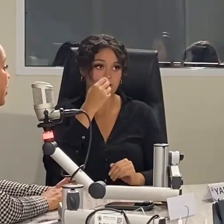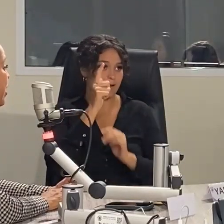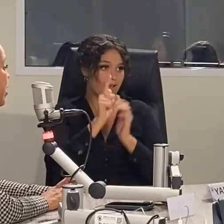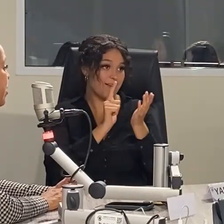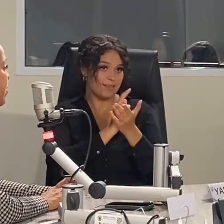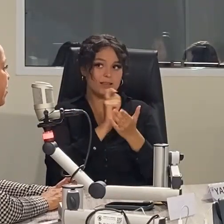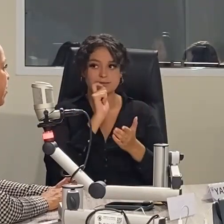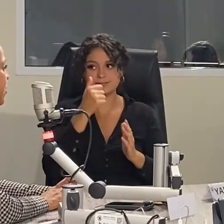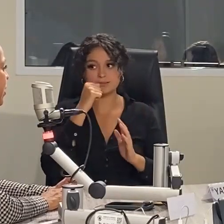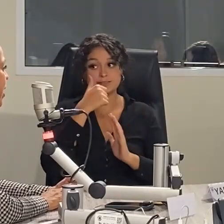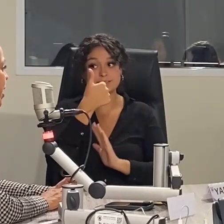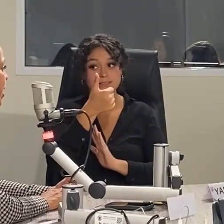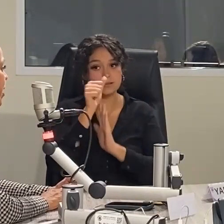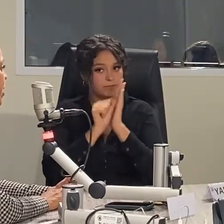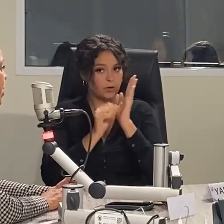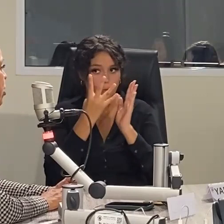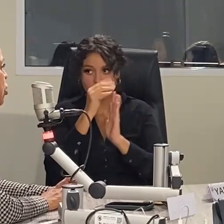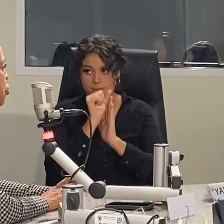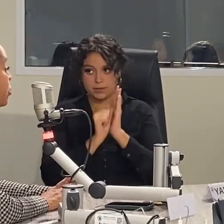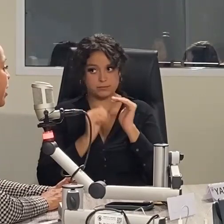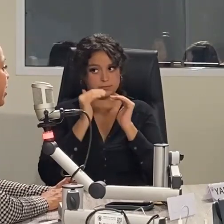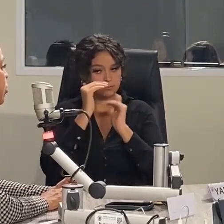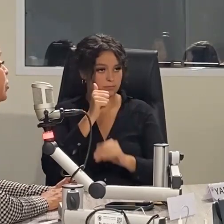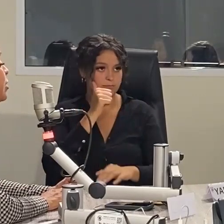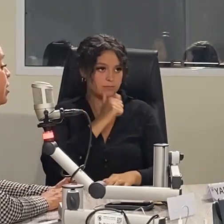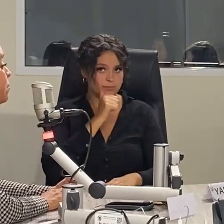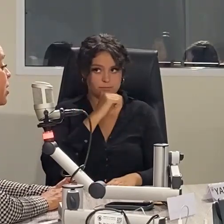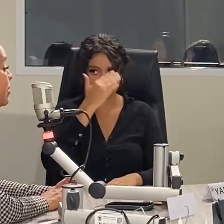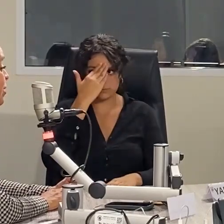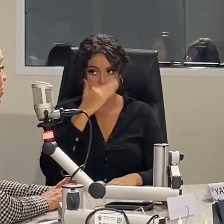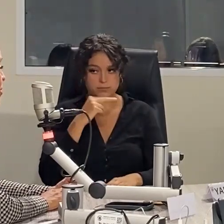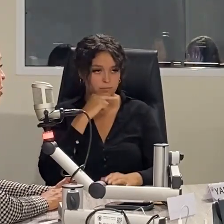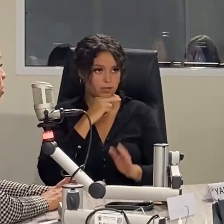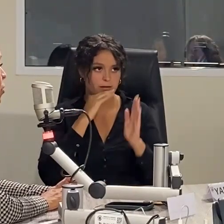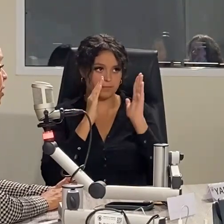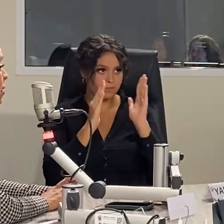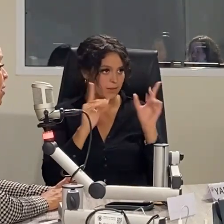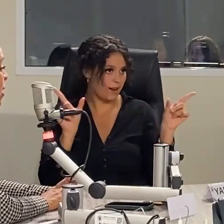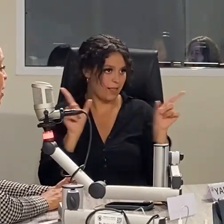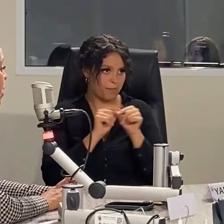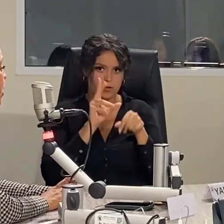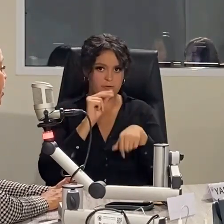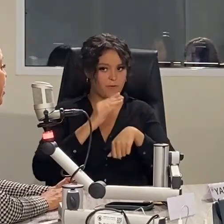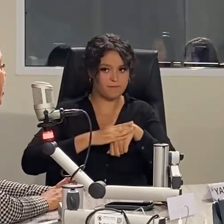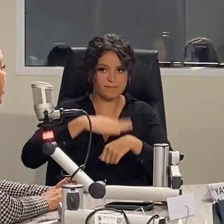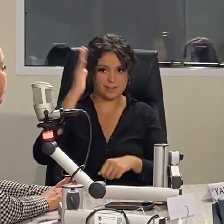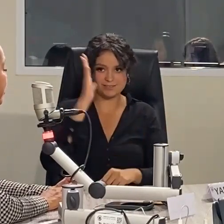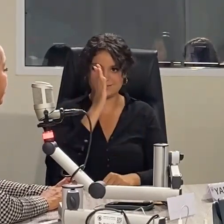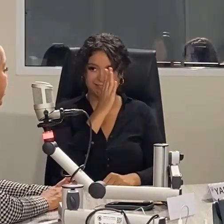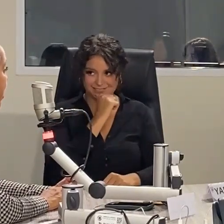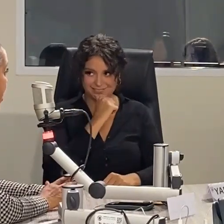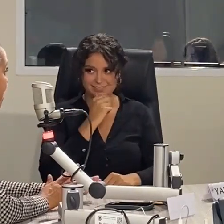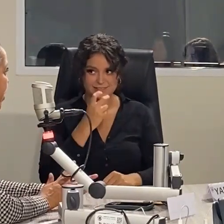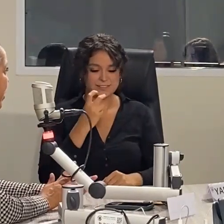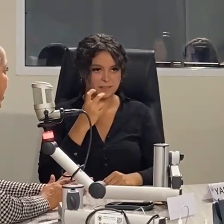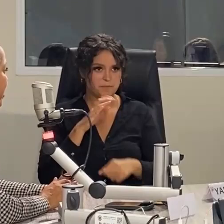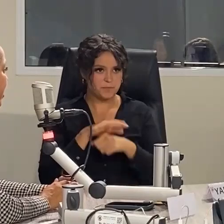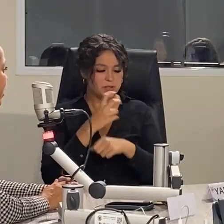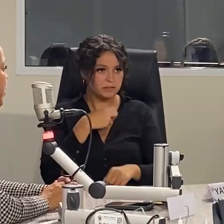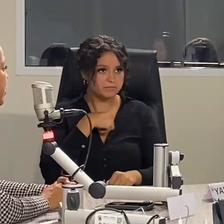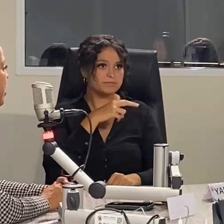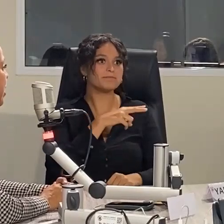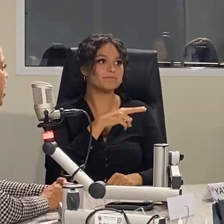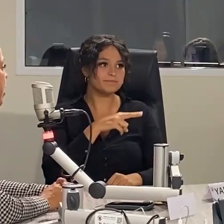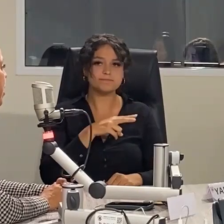secretario técnico, o sea, y yo sé que son 6 meses lo que debe de hacer, después de que